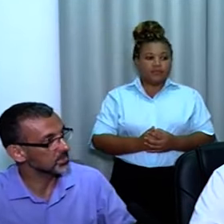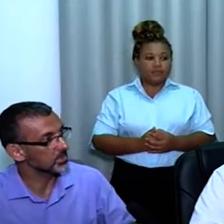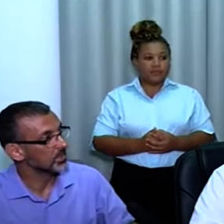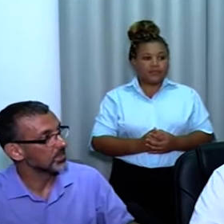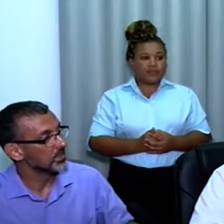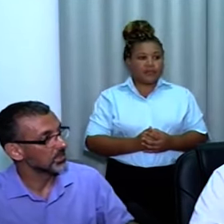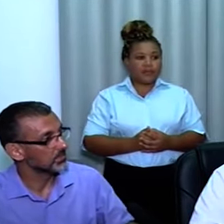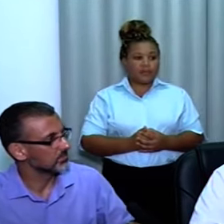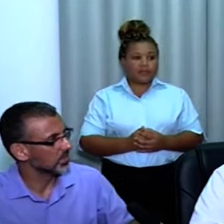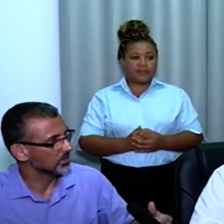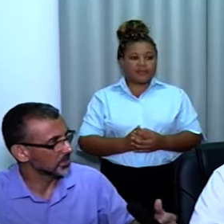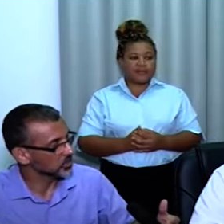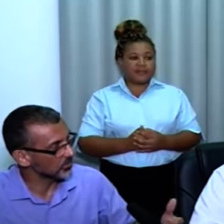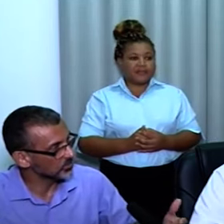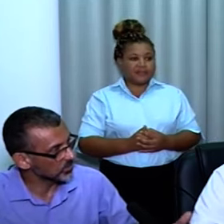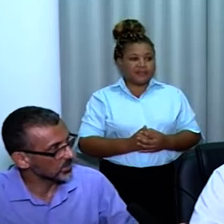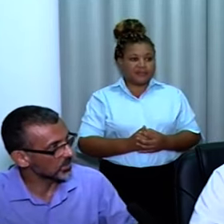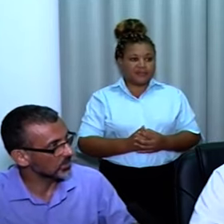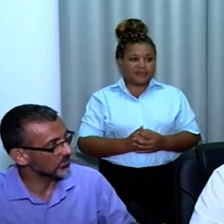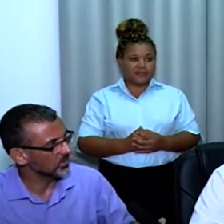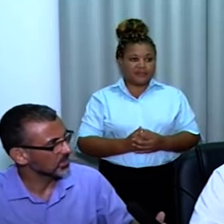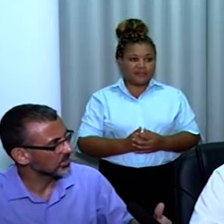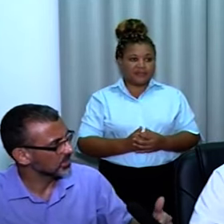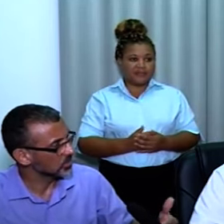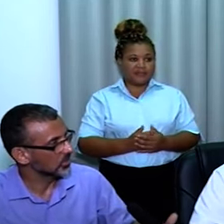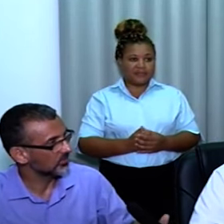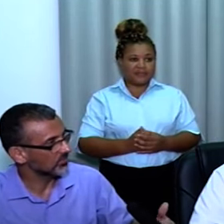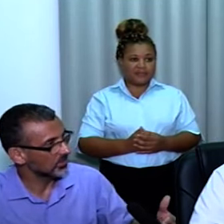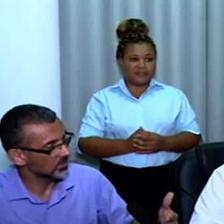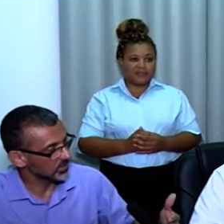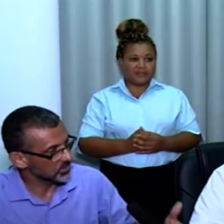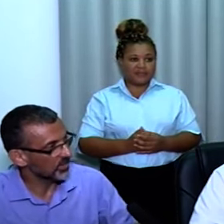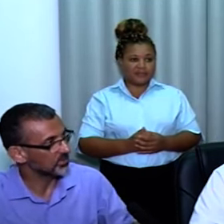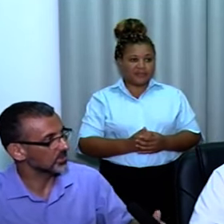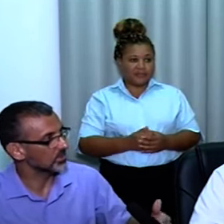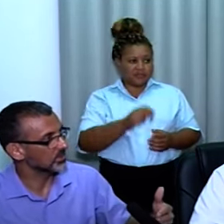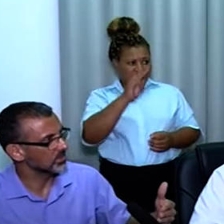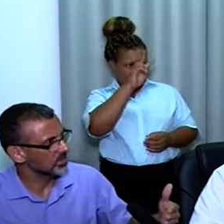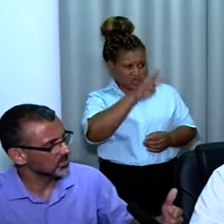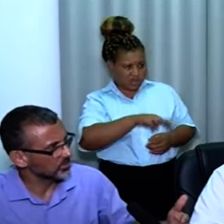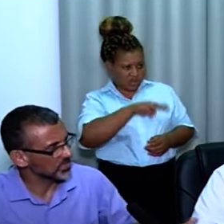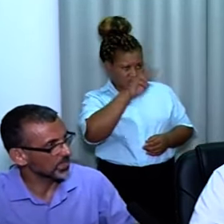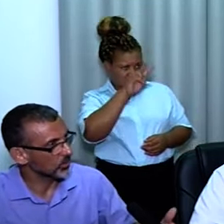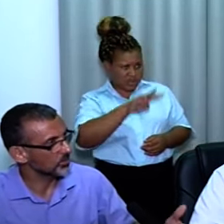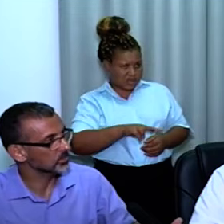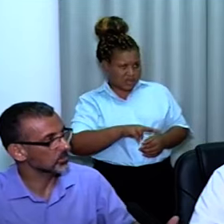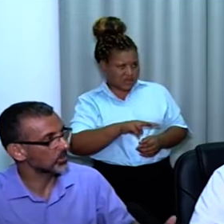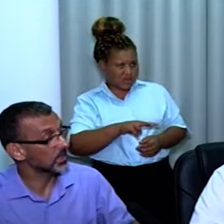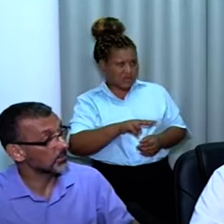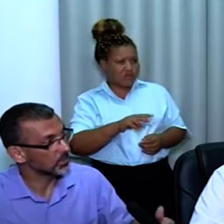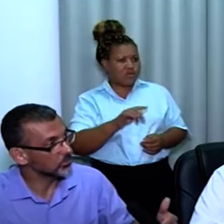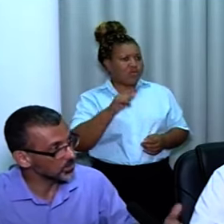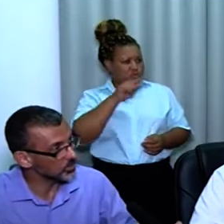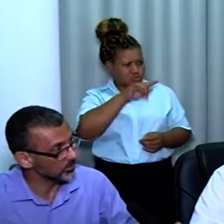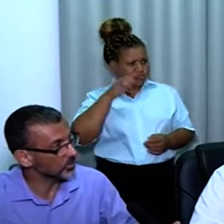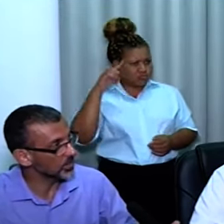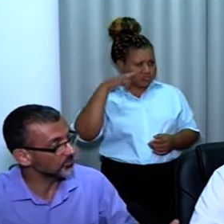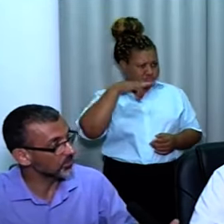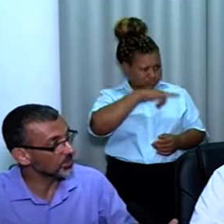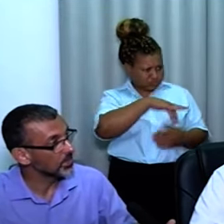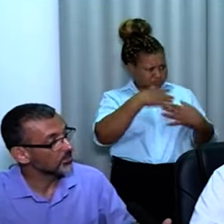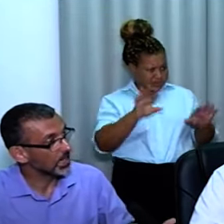virus, in terms of history of travel, the bad symptoms and so on. Après, nous prenons le